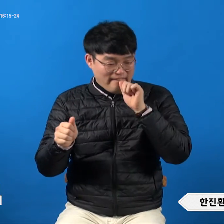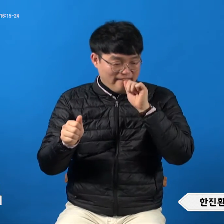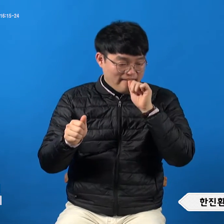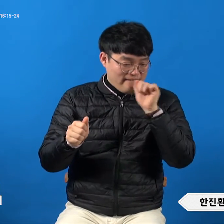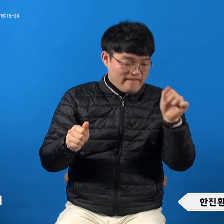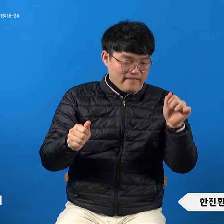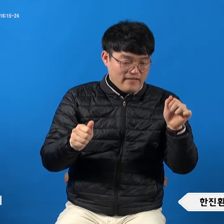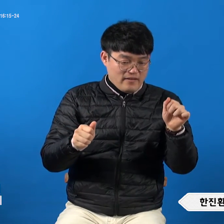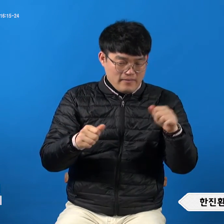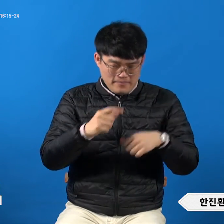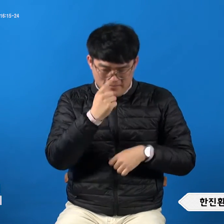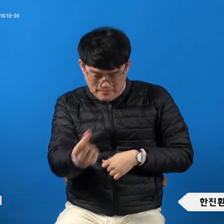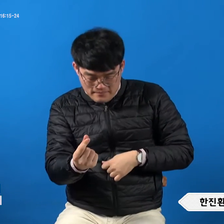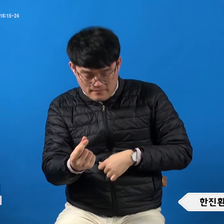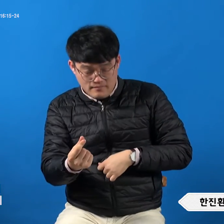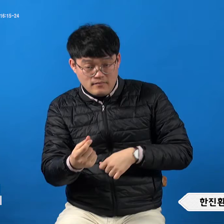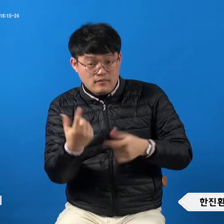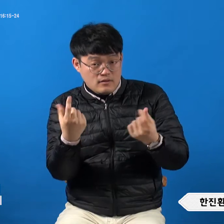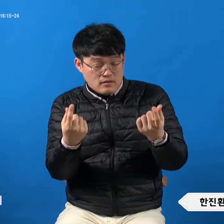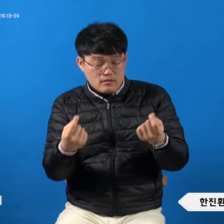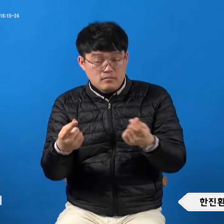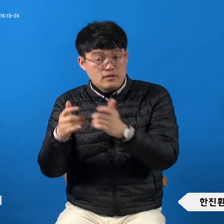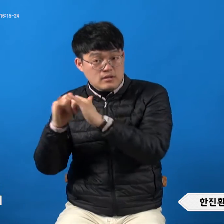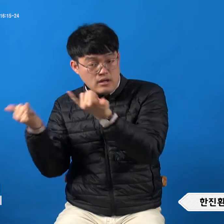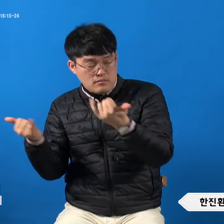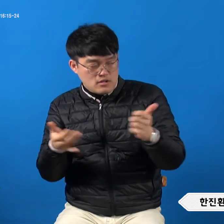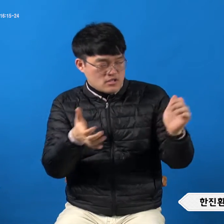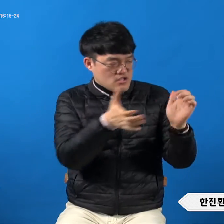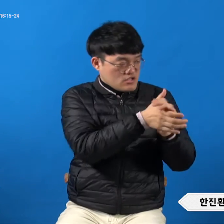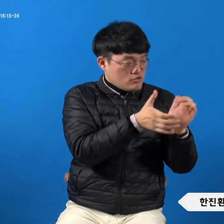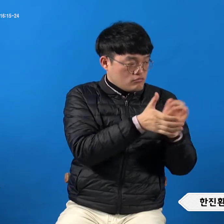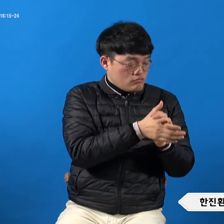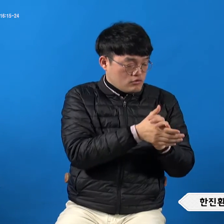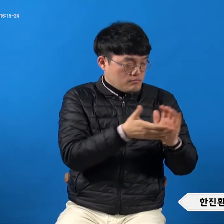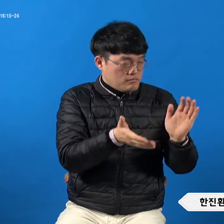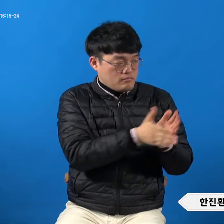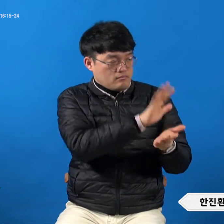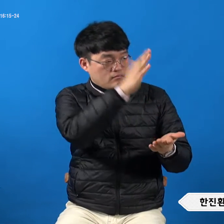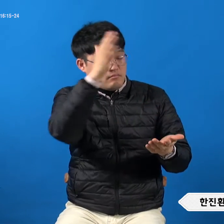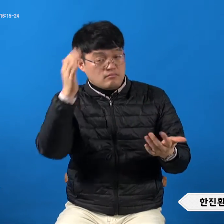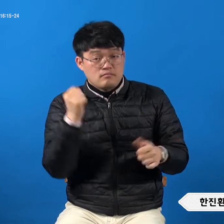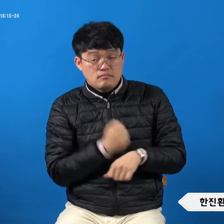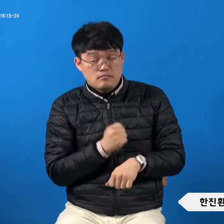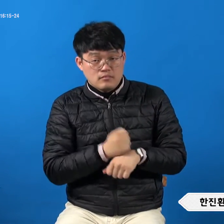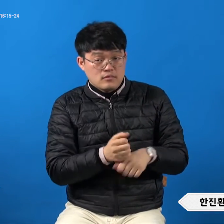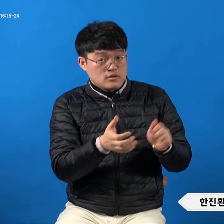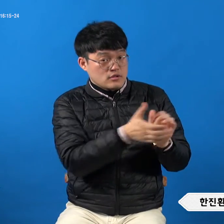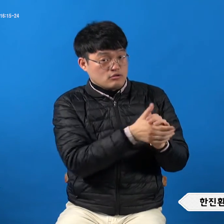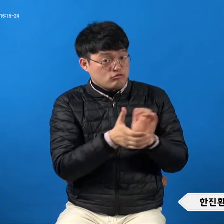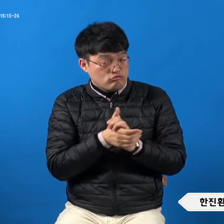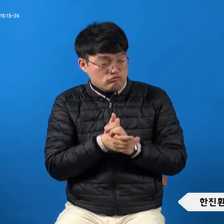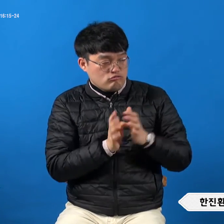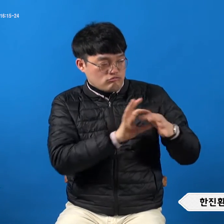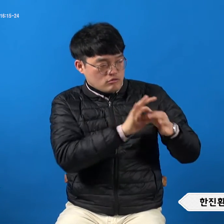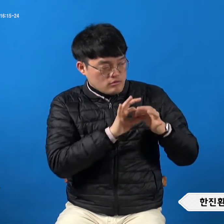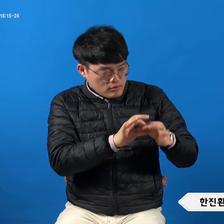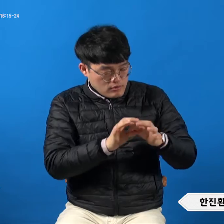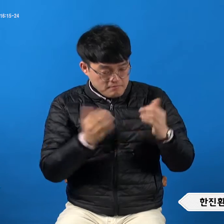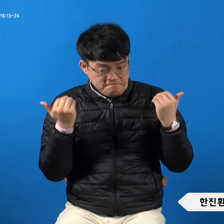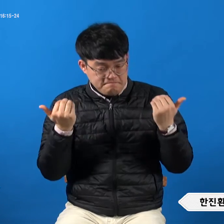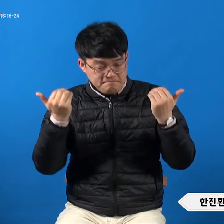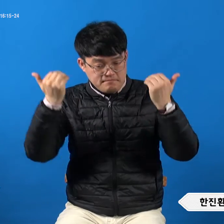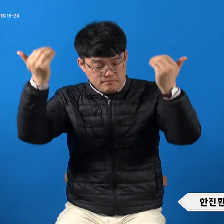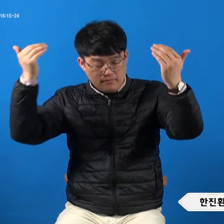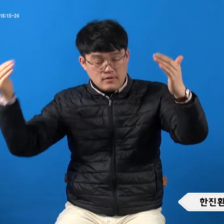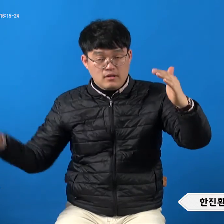그의 친구의 얼굴을 빛나게 하느니라. 친구를 통해서 친구와의 관계 속에서 성숙한 자리에 이룰